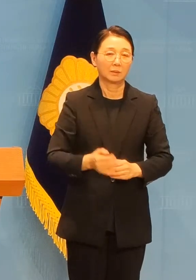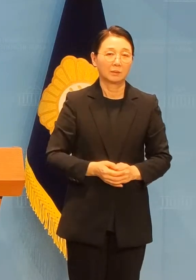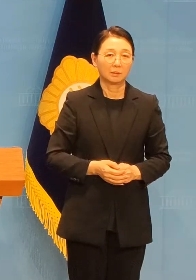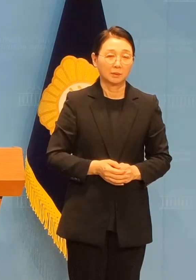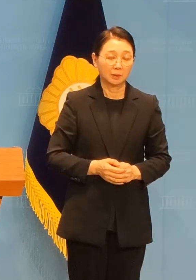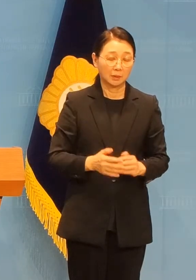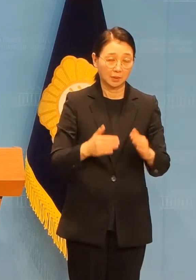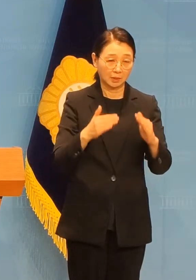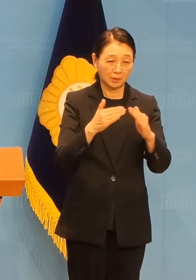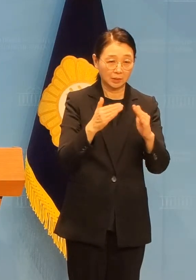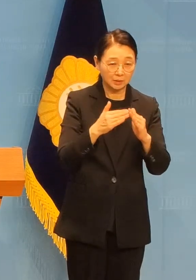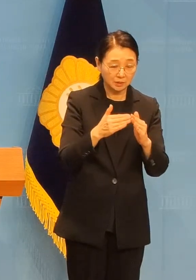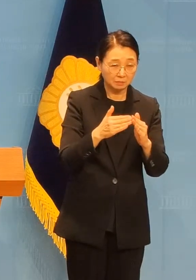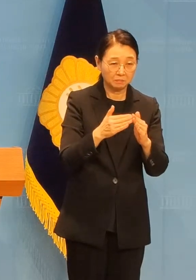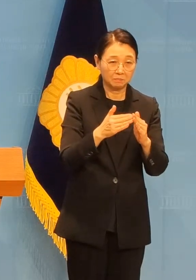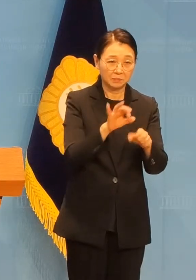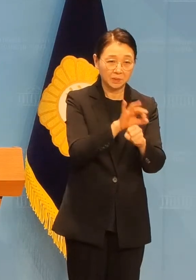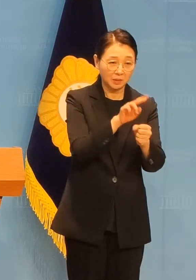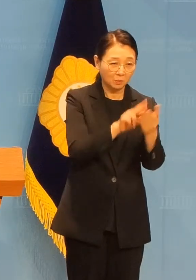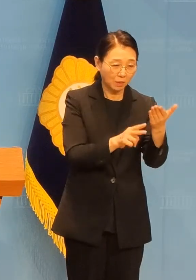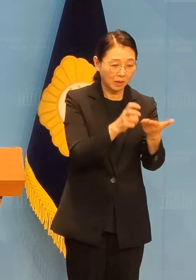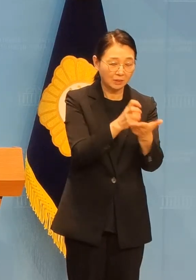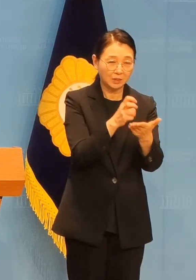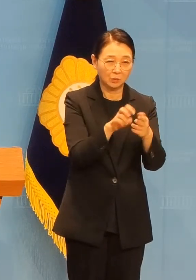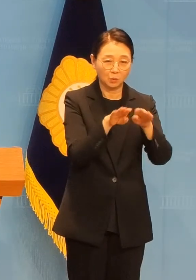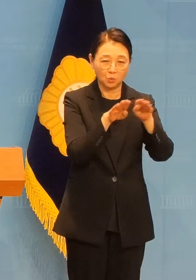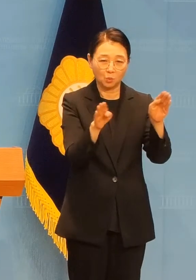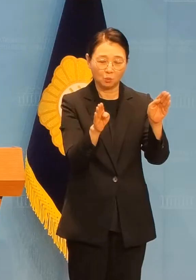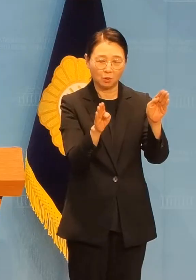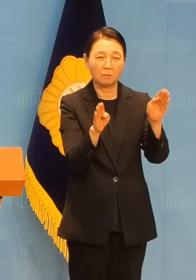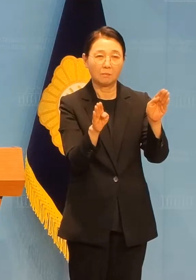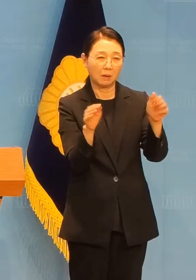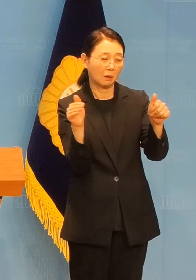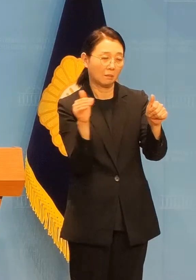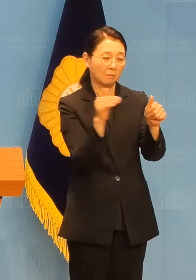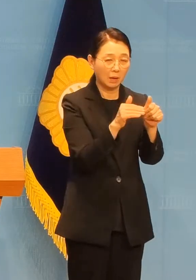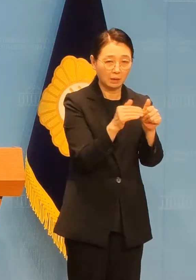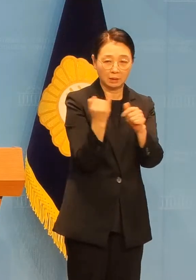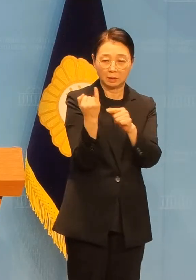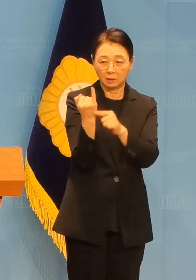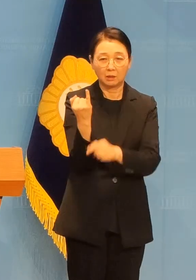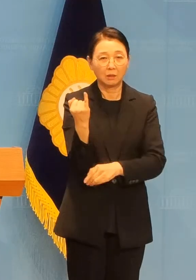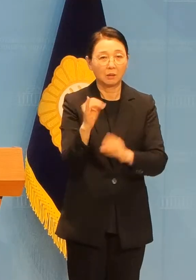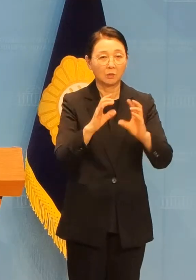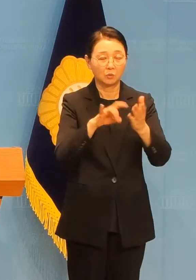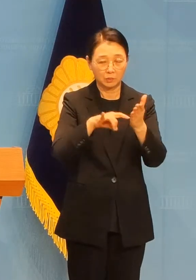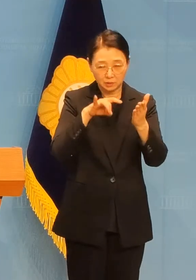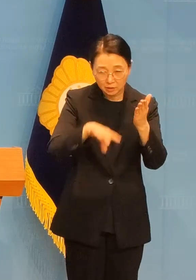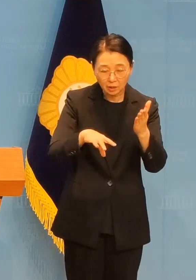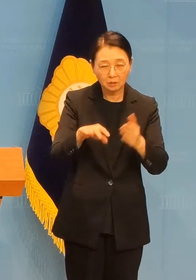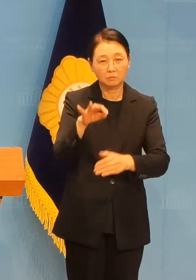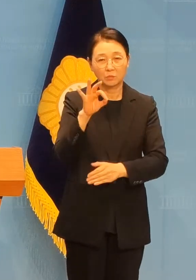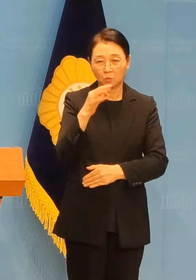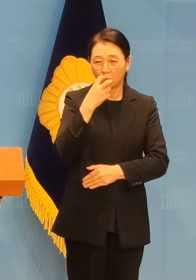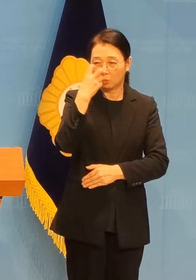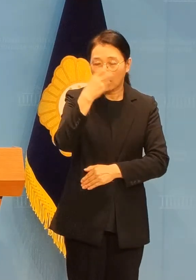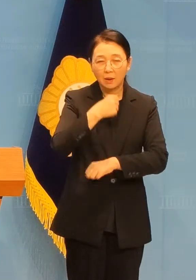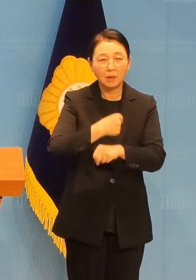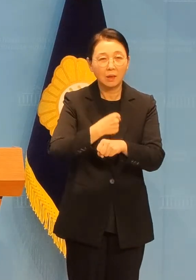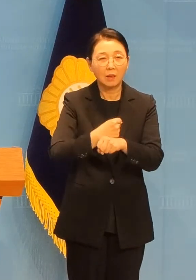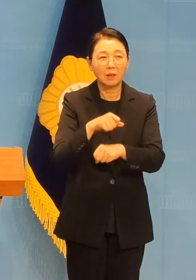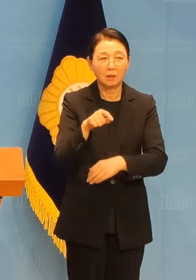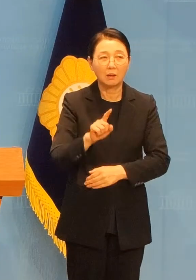주택 공급 제도의 공정성을 무너뜨렸다는 의혹을 받는 인사가 국민 세금과 재정을 관리하겠다는 것